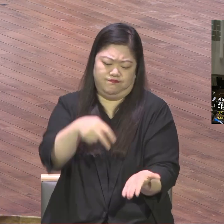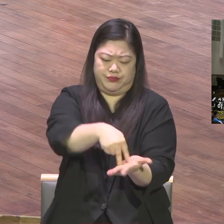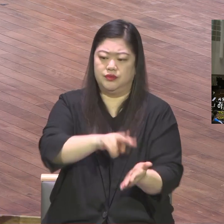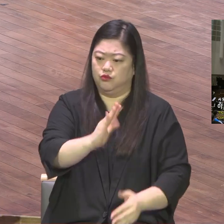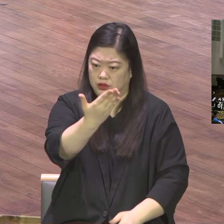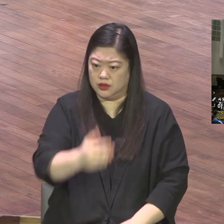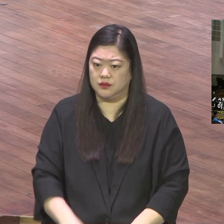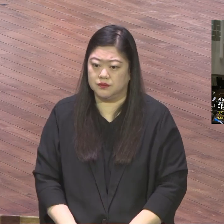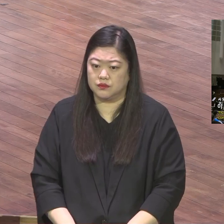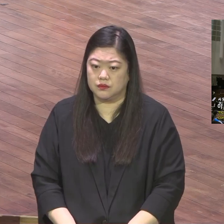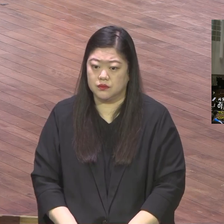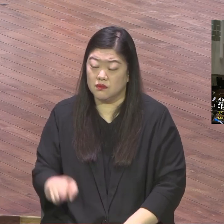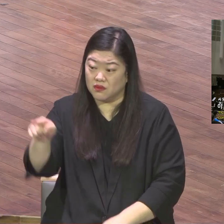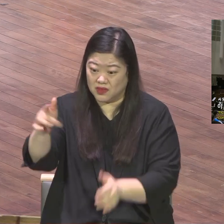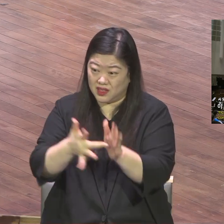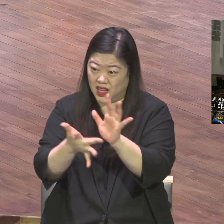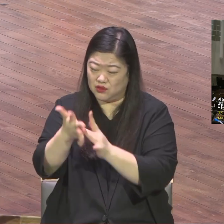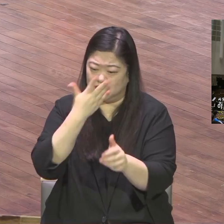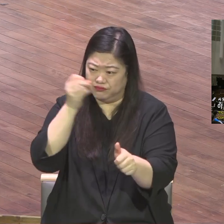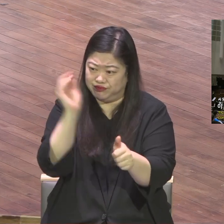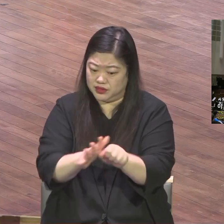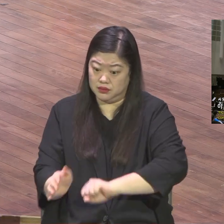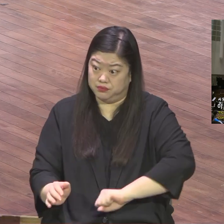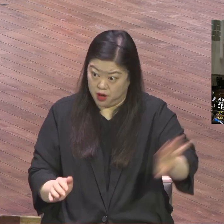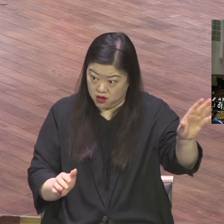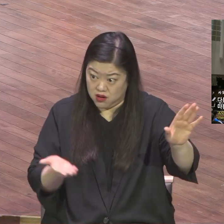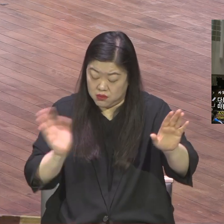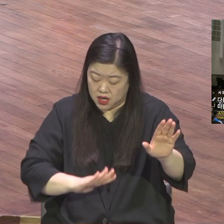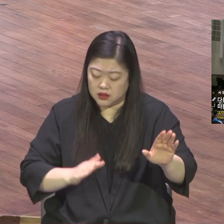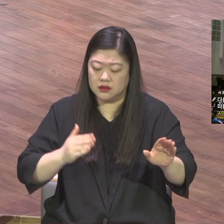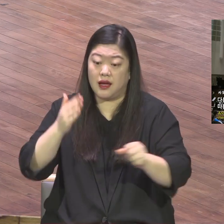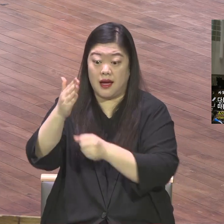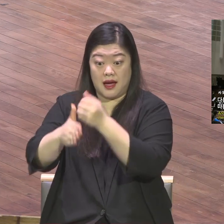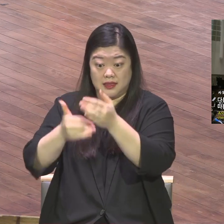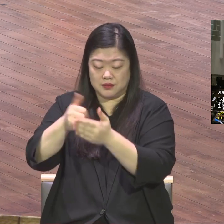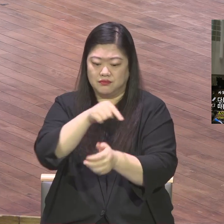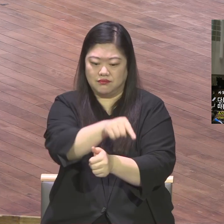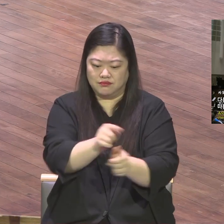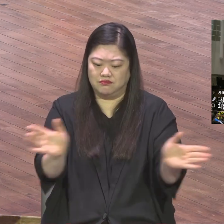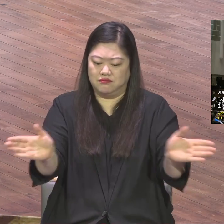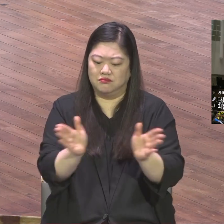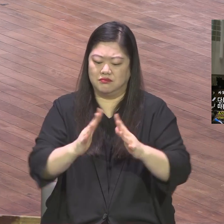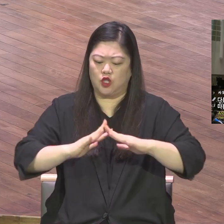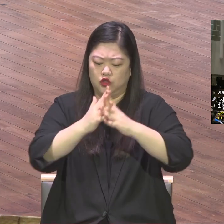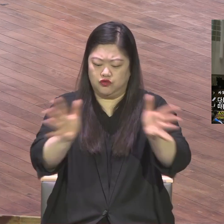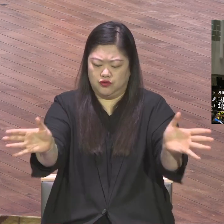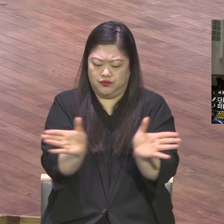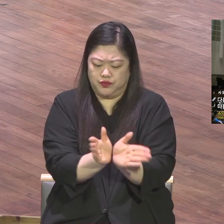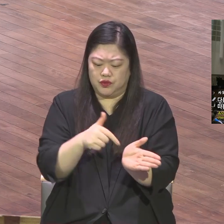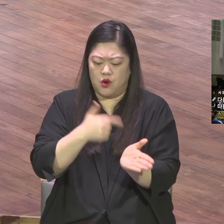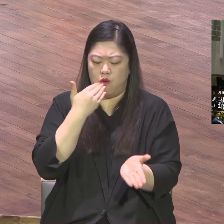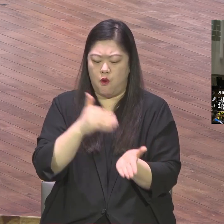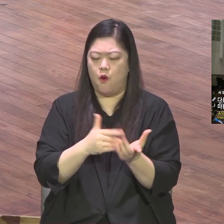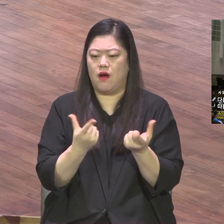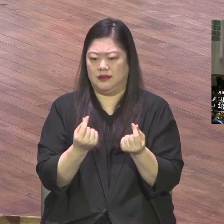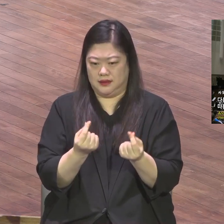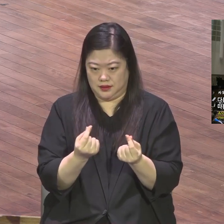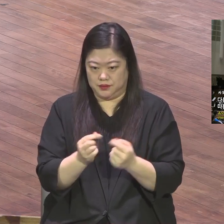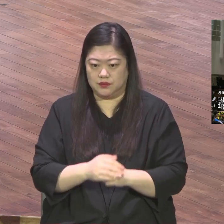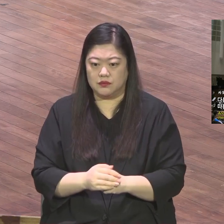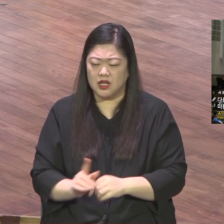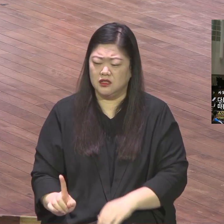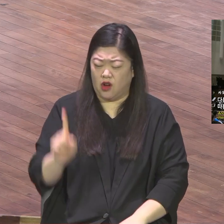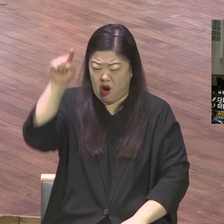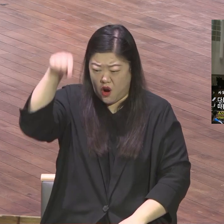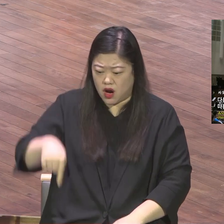너희 건축자들의 버린 돌로서 진모퉁이의 머리돌이 되었느니라. 다른 이로서는 구원을 받을 수 없나니 천하 사람 중에 구원을 받을